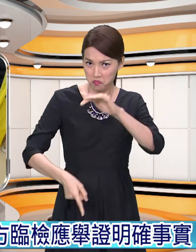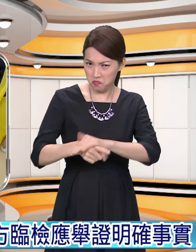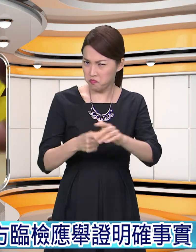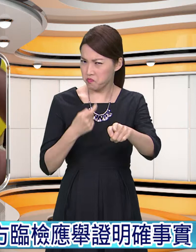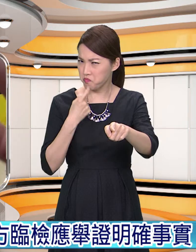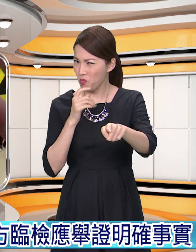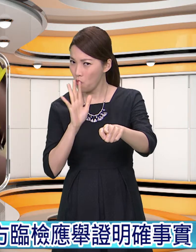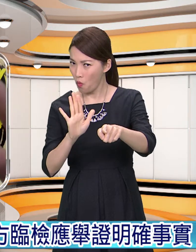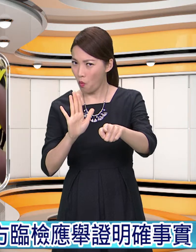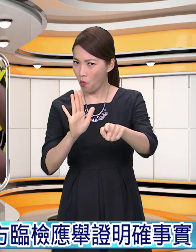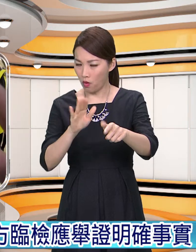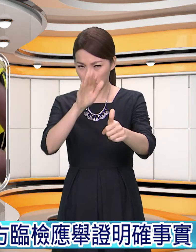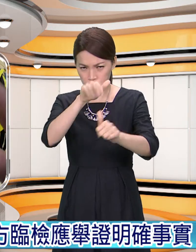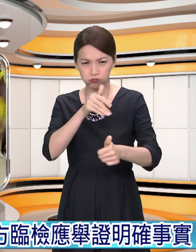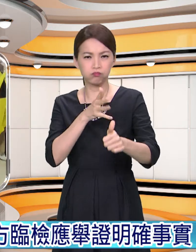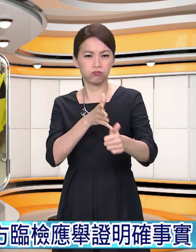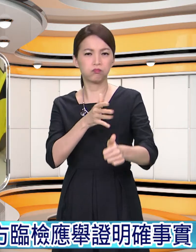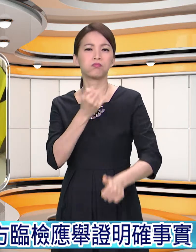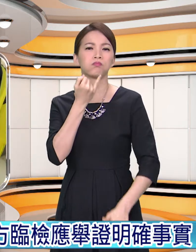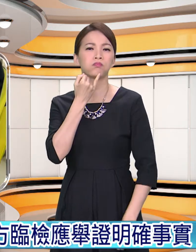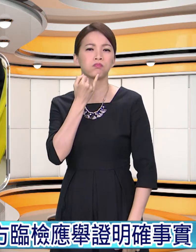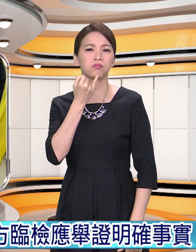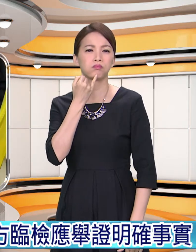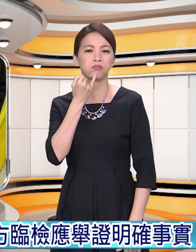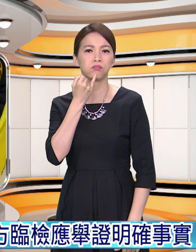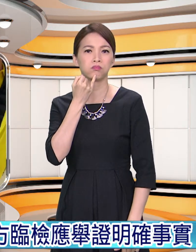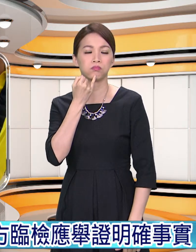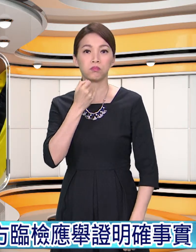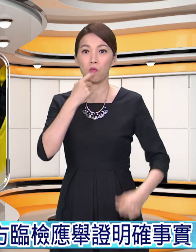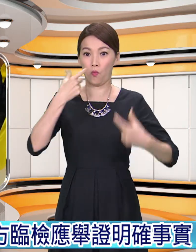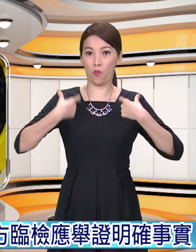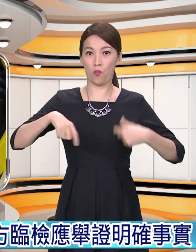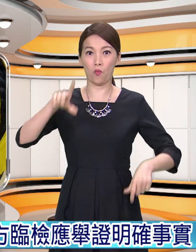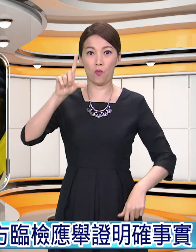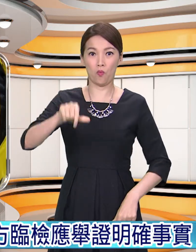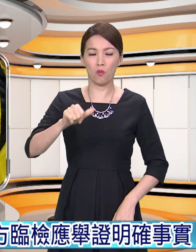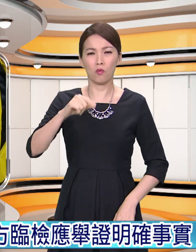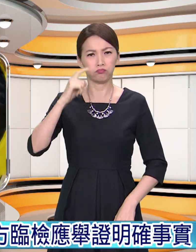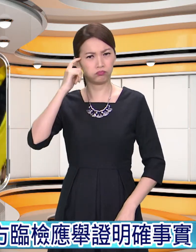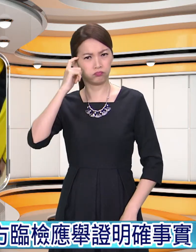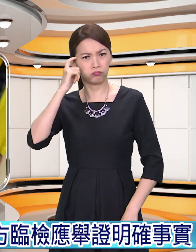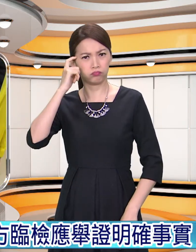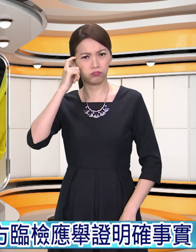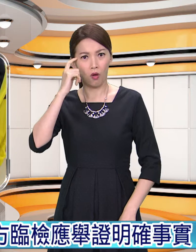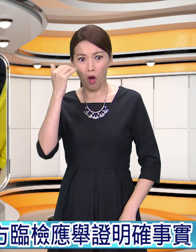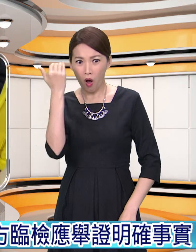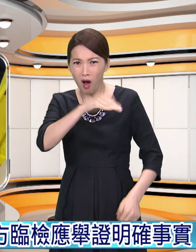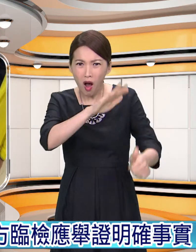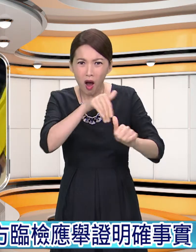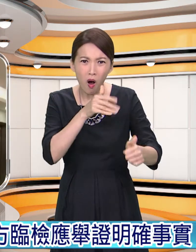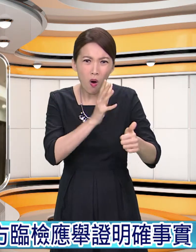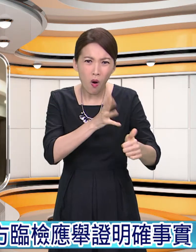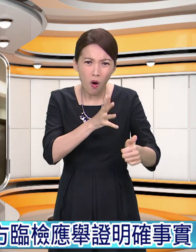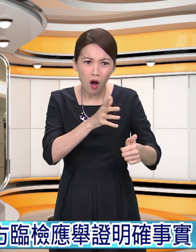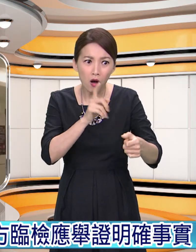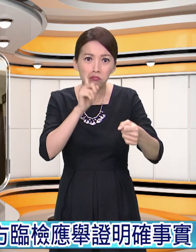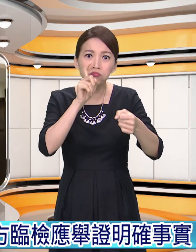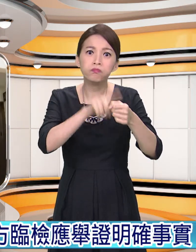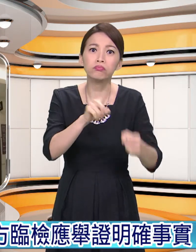犯罪可能才能够临检。而律师认为，临检当下警方应该跟民众